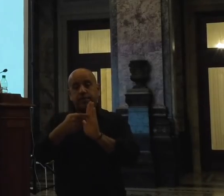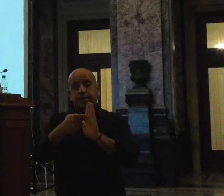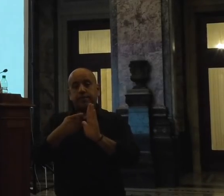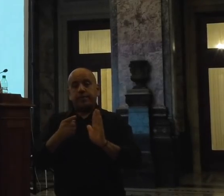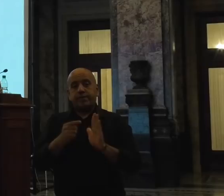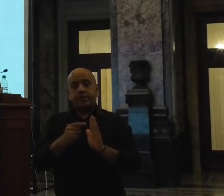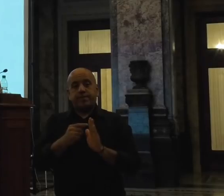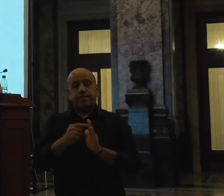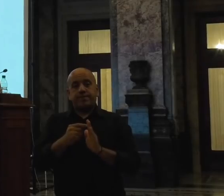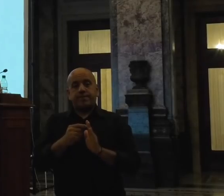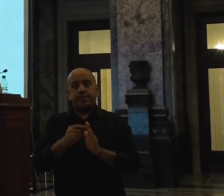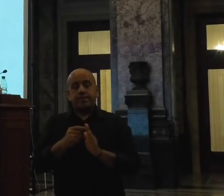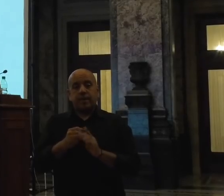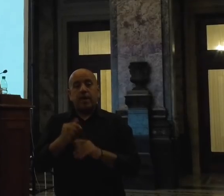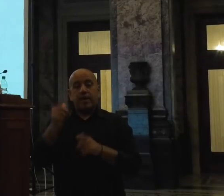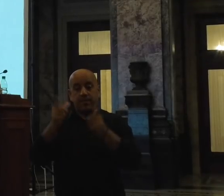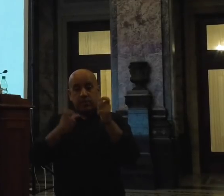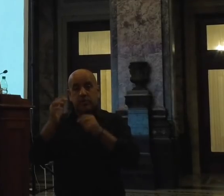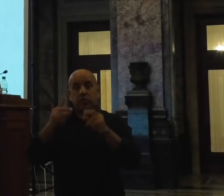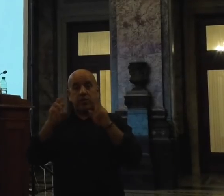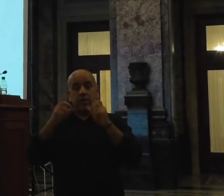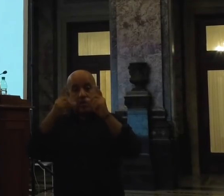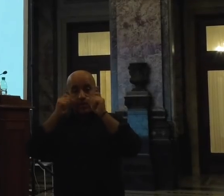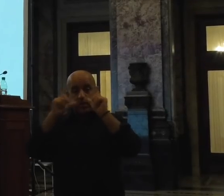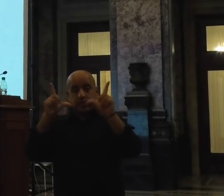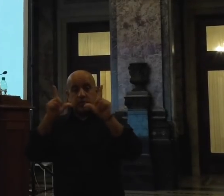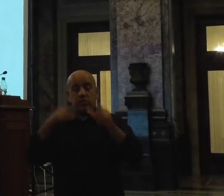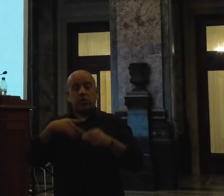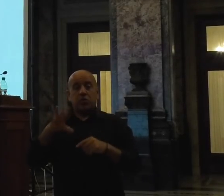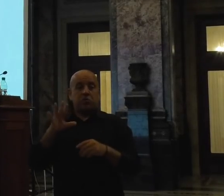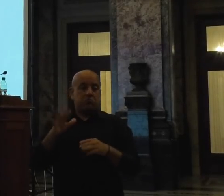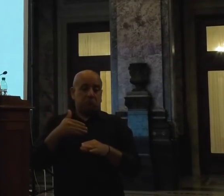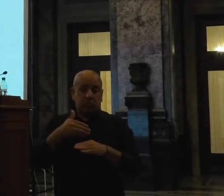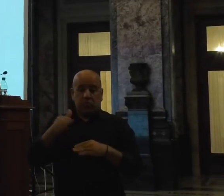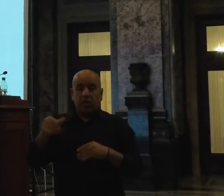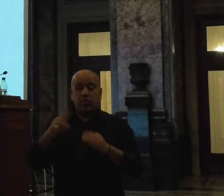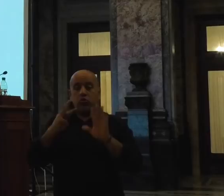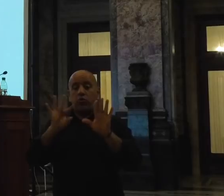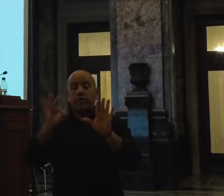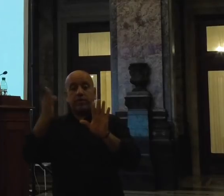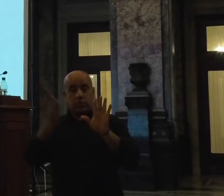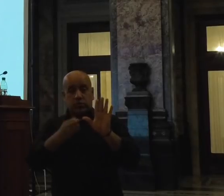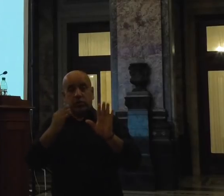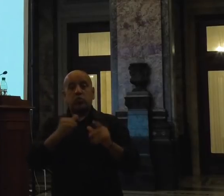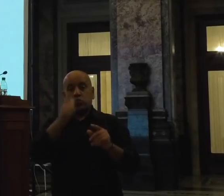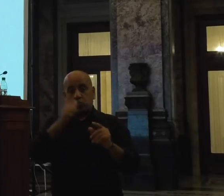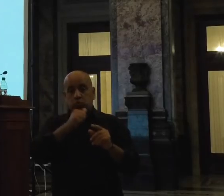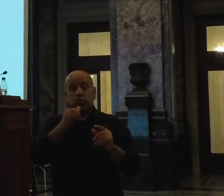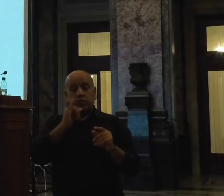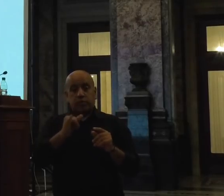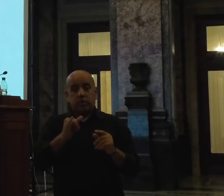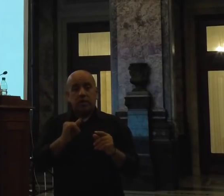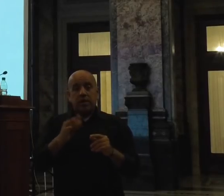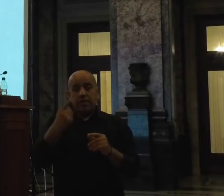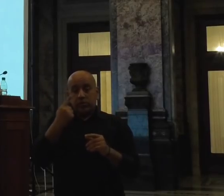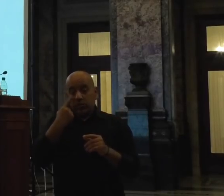atención, la gente mejora y por el día 15 llegan a estar al 90%. Y si vemos el umbral, es